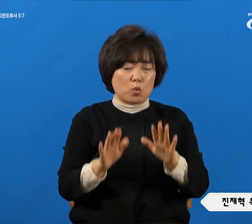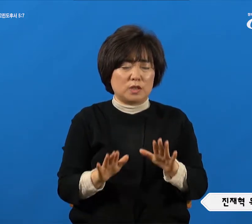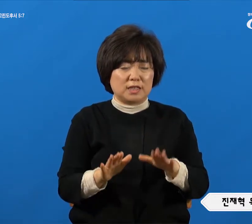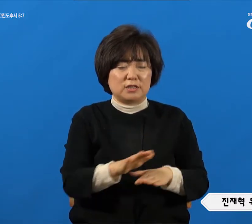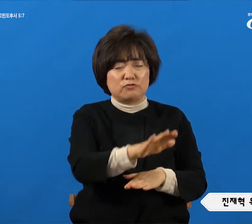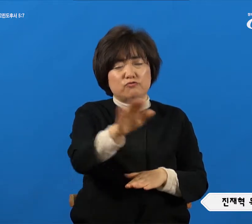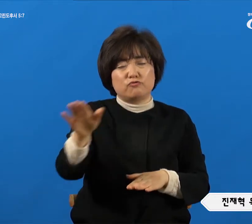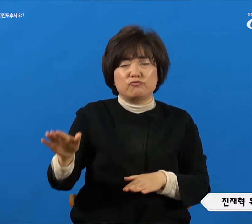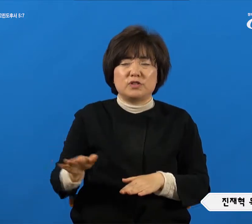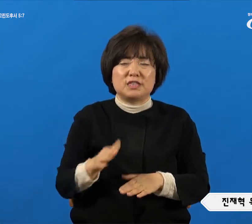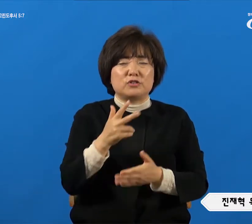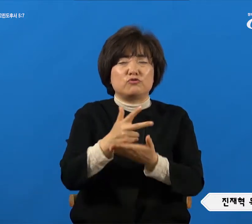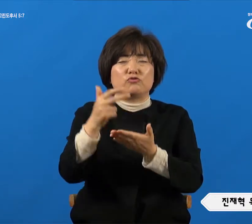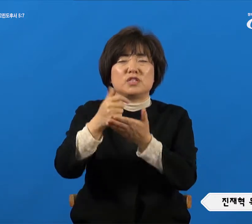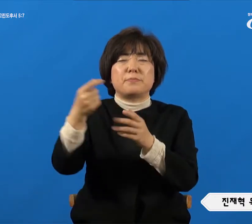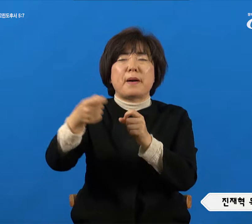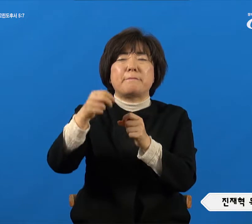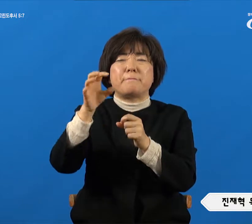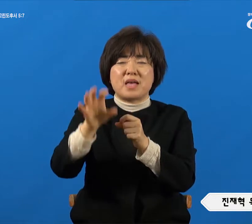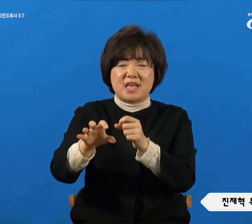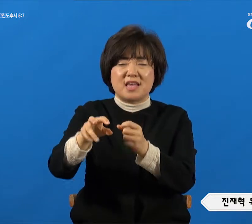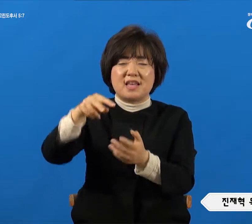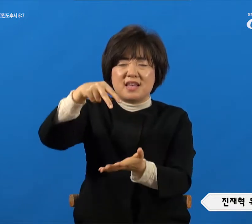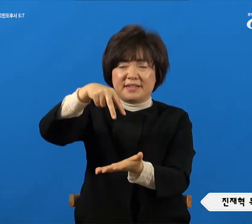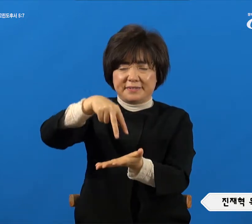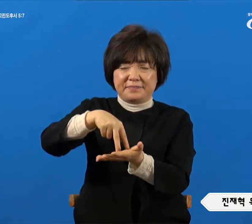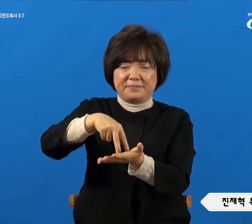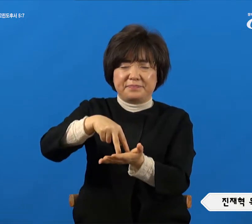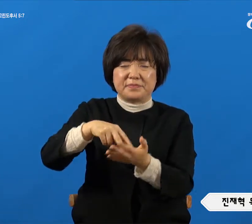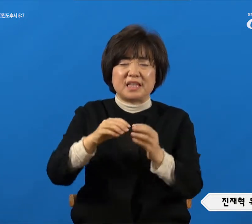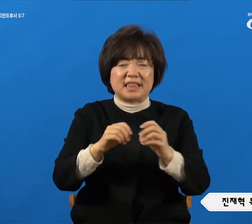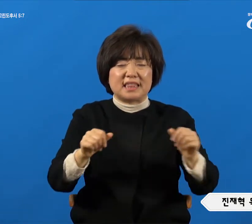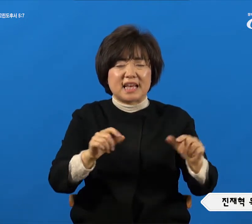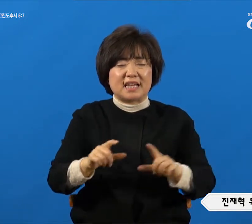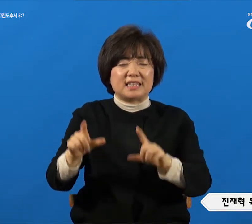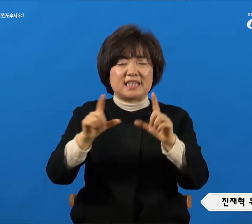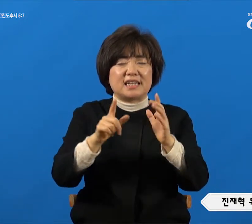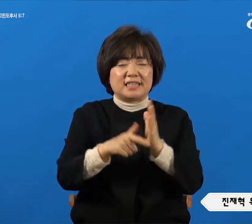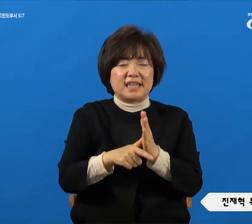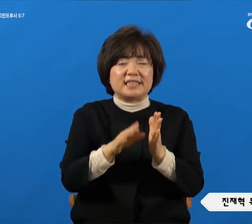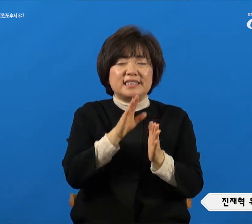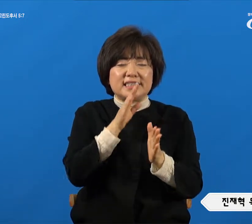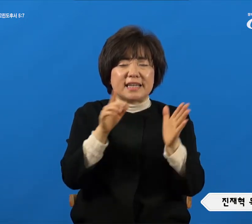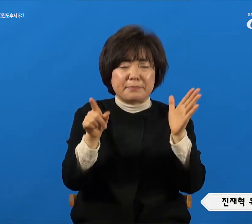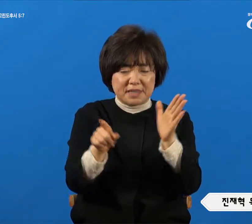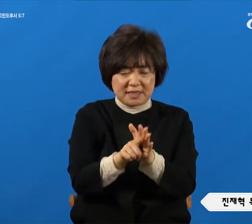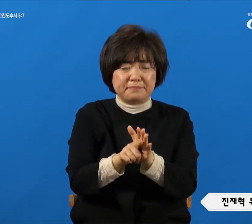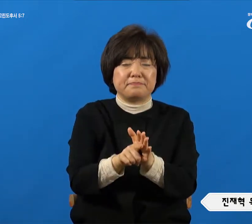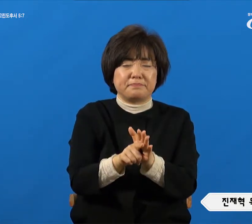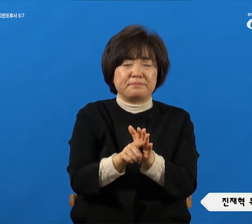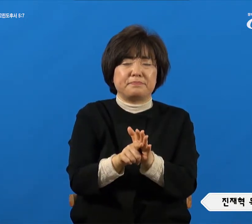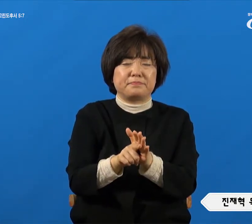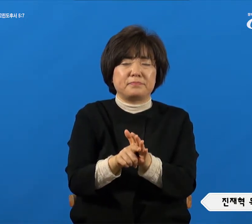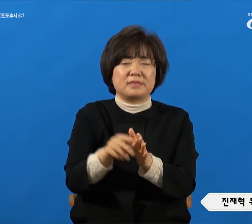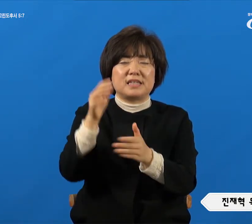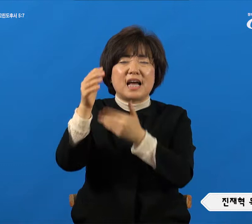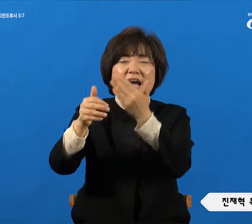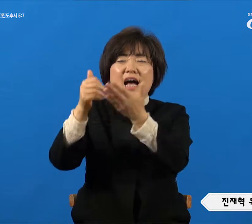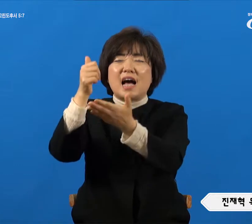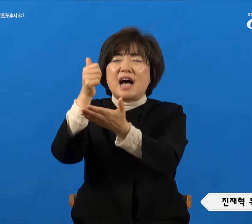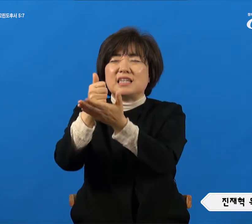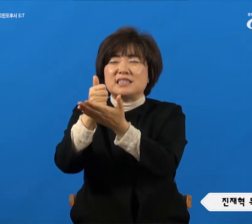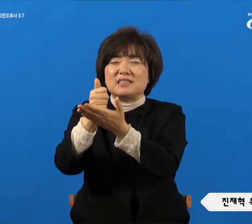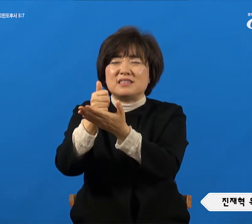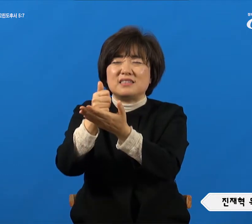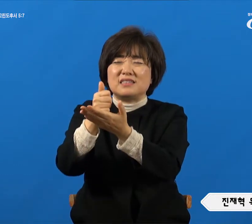오늘 주님 앞에 나갑니다. 이 땅을 살면서 진정한 믿음, 하나님 눈에 보이는